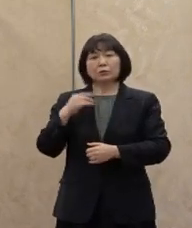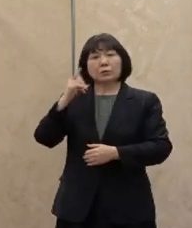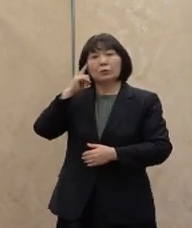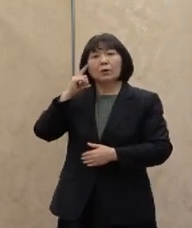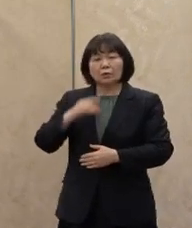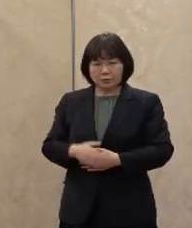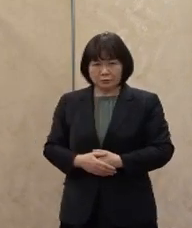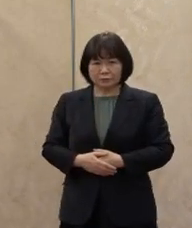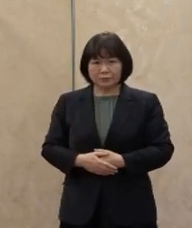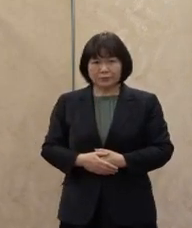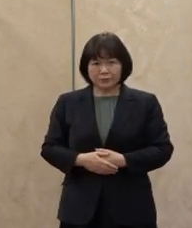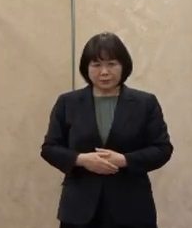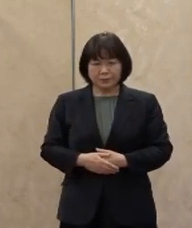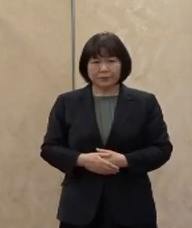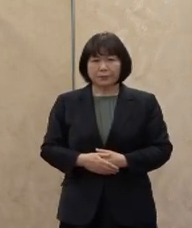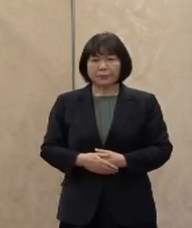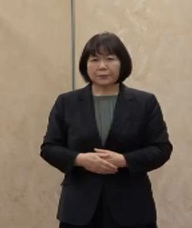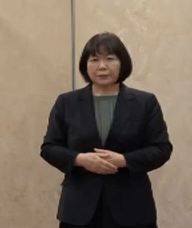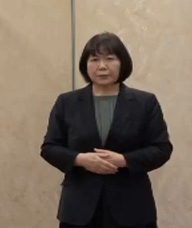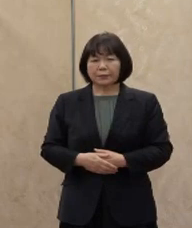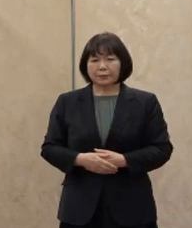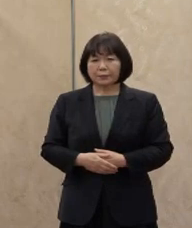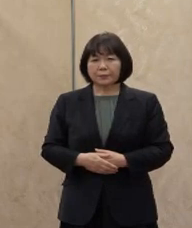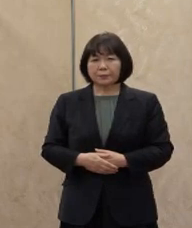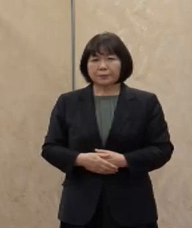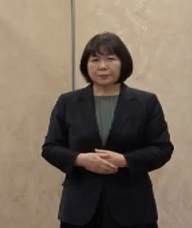、それで